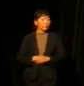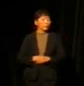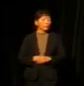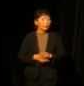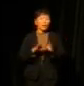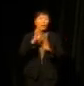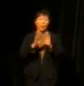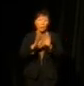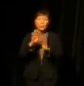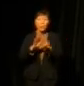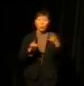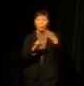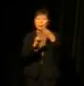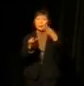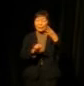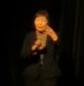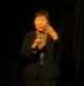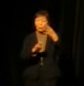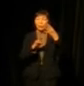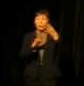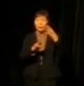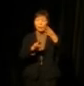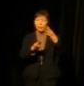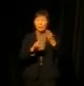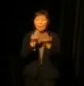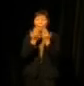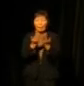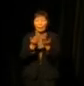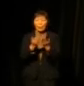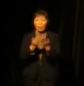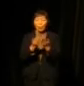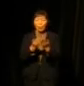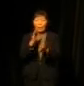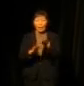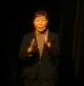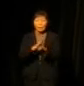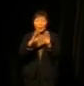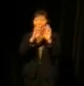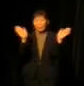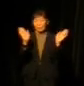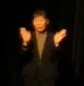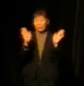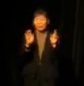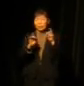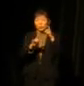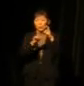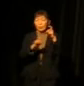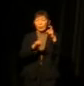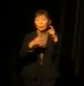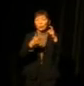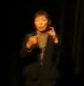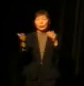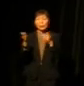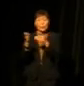この様子は4月22日の学校再開の時から10月16日まで 本校舎